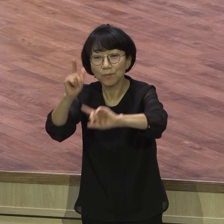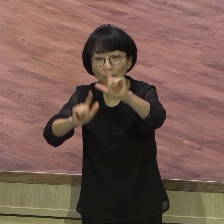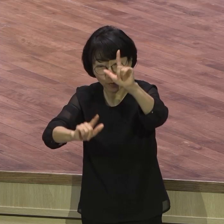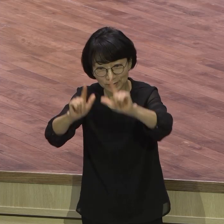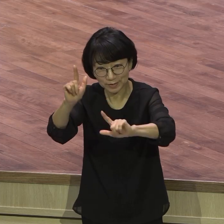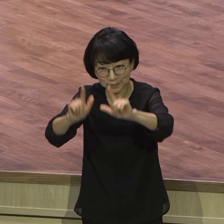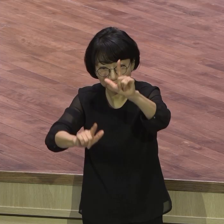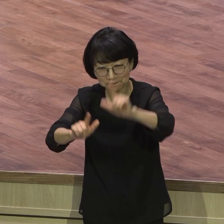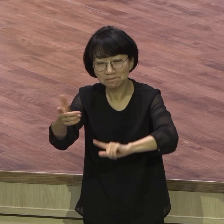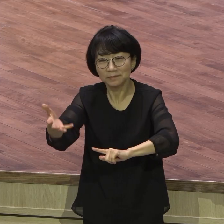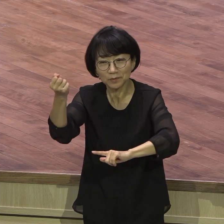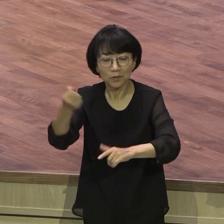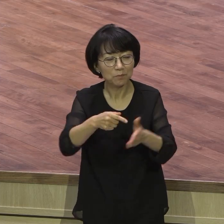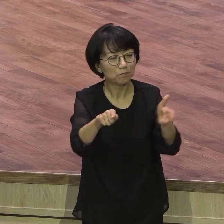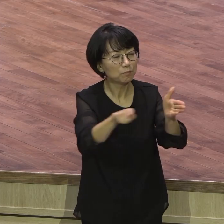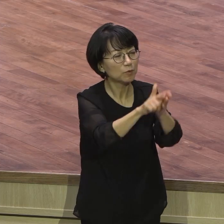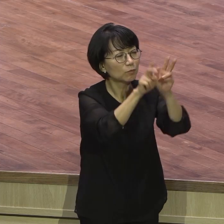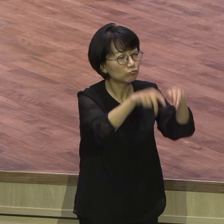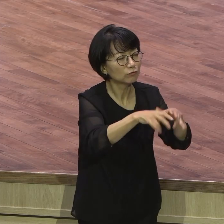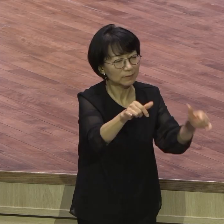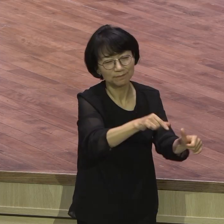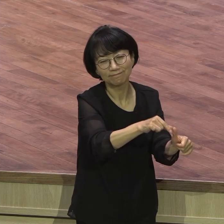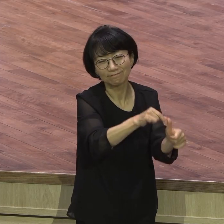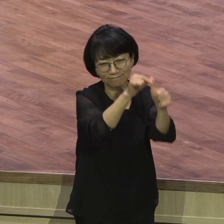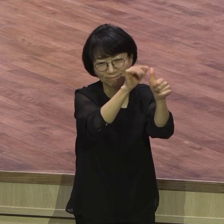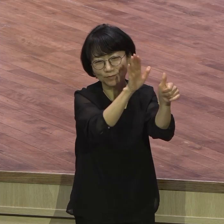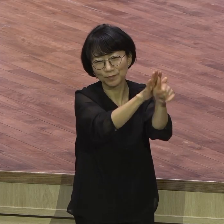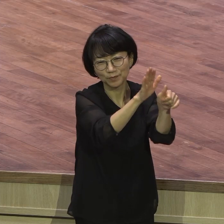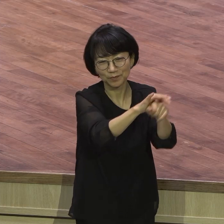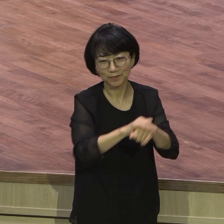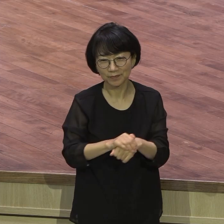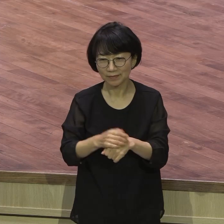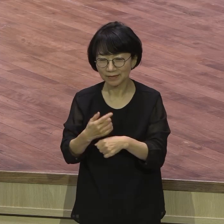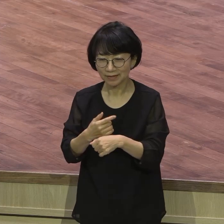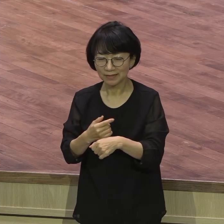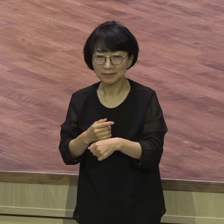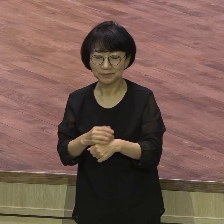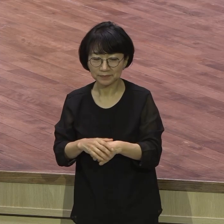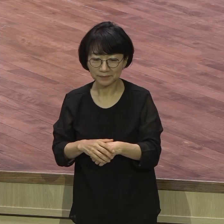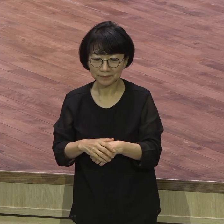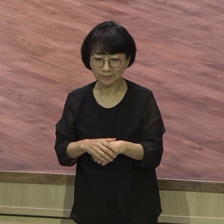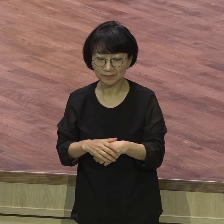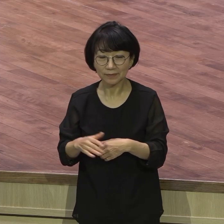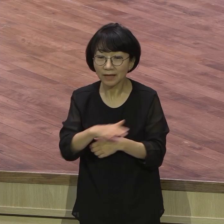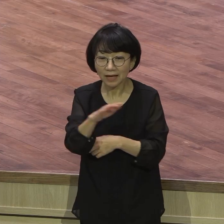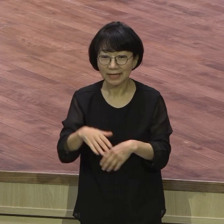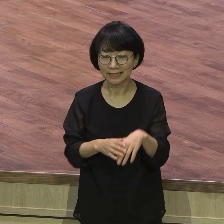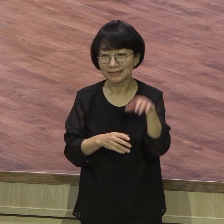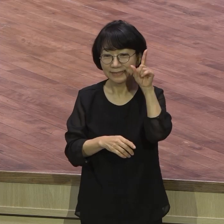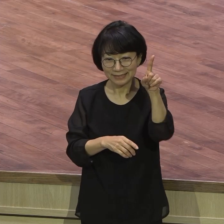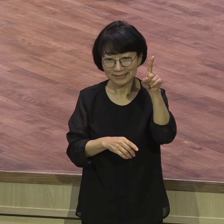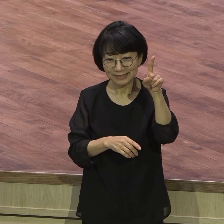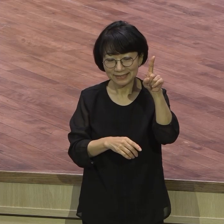영혼들이 살아오는 것 이게 최고입니다 불신 영혼들이 여러분을 통해서 살아오는 것 이럴 때 우리